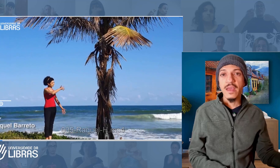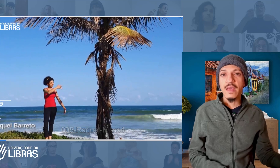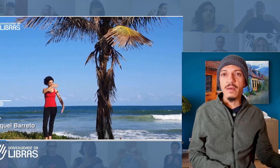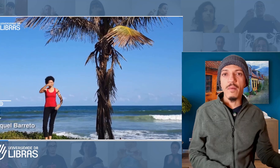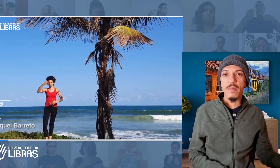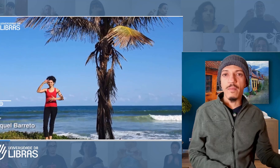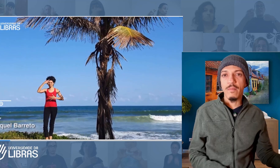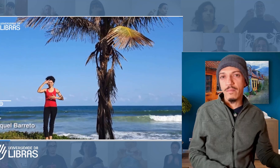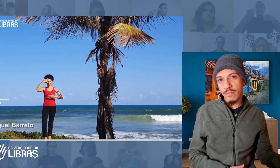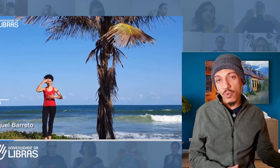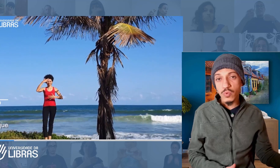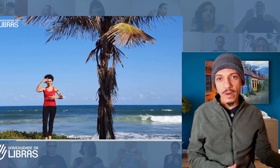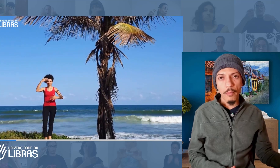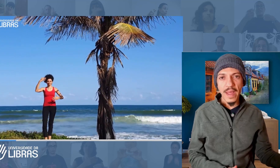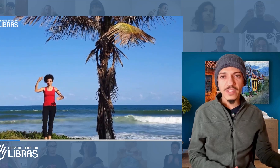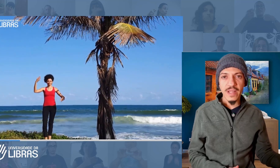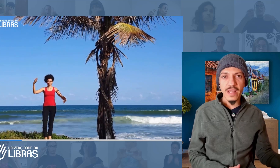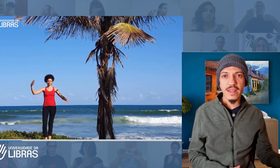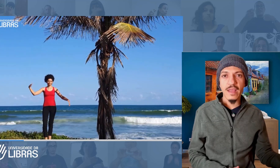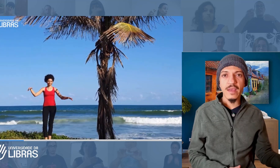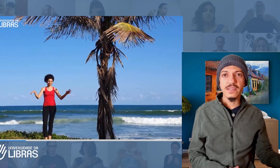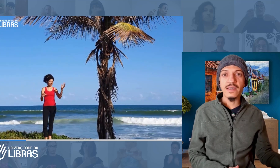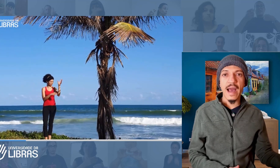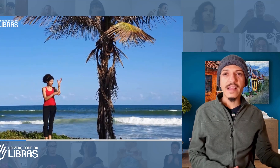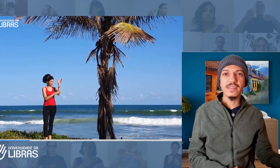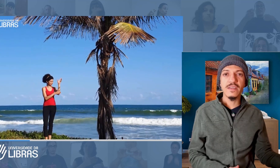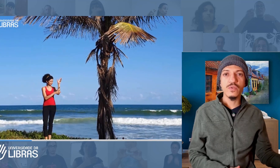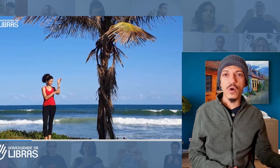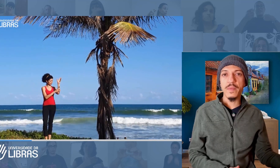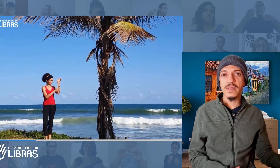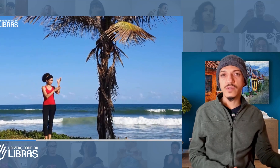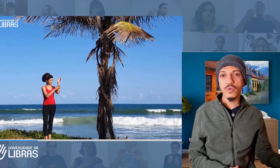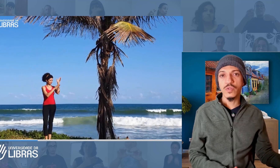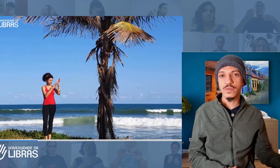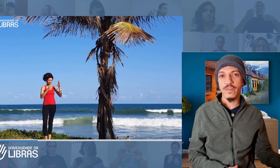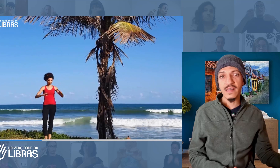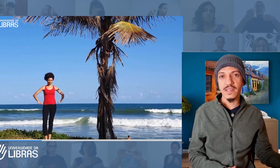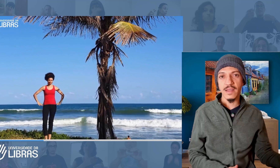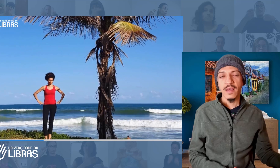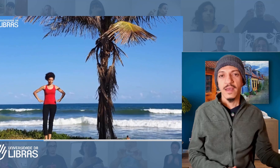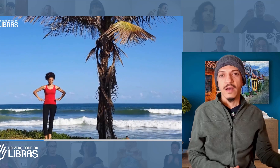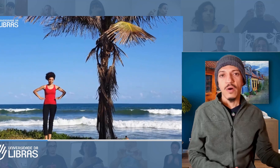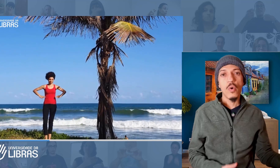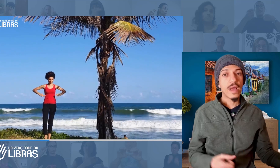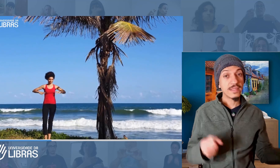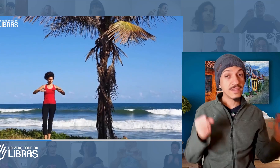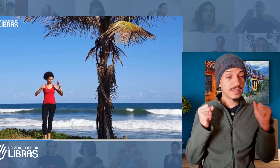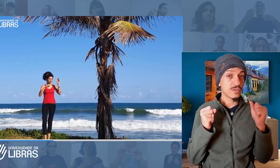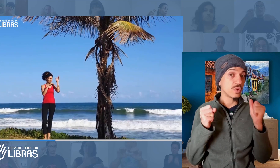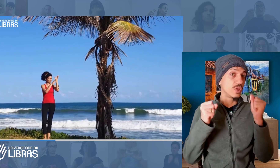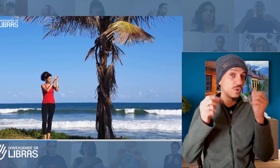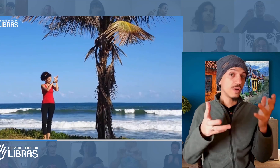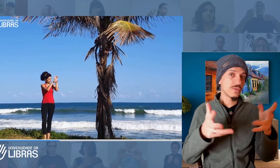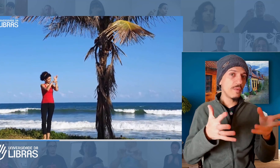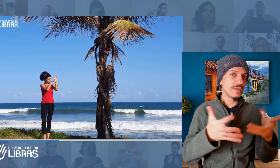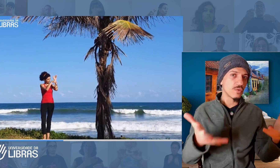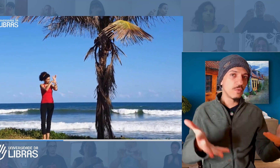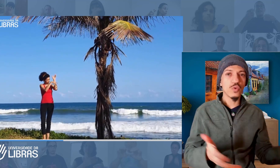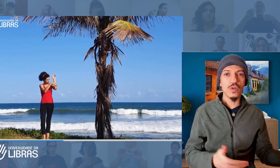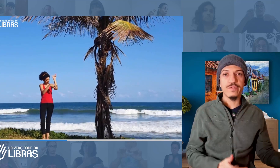tem culturalmente, né, tem sinais que os homens surdos fazem ou que a sinalização que nós, homens, como um todo, fazemos